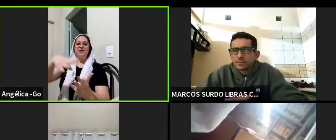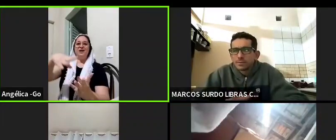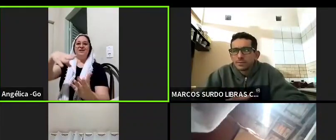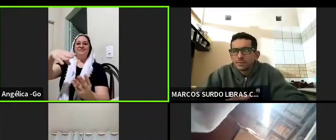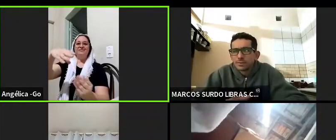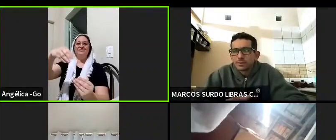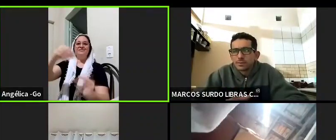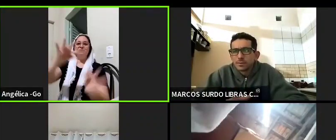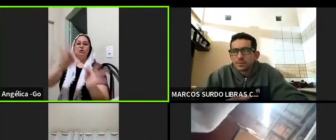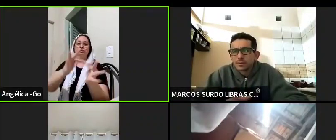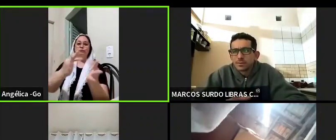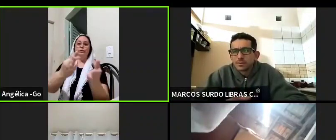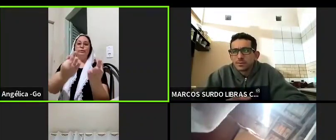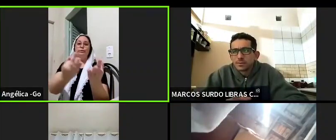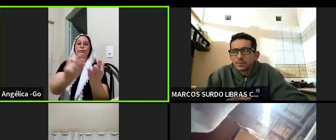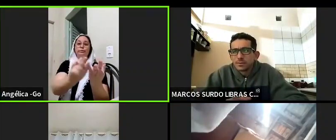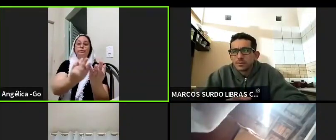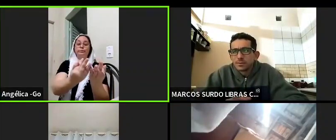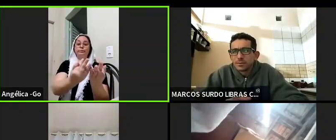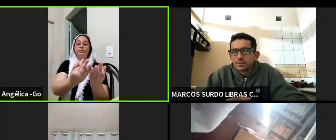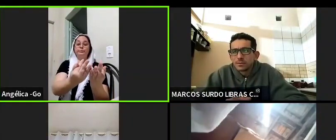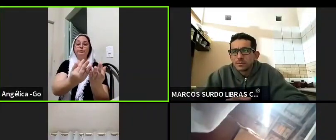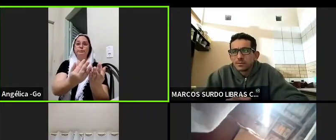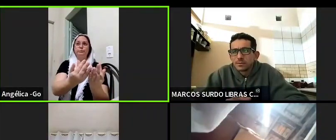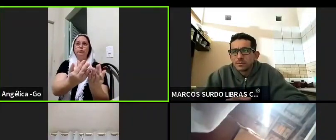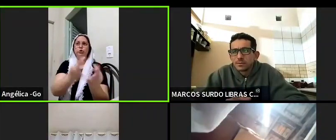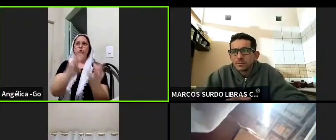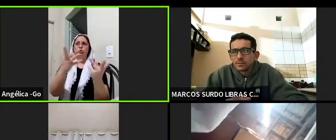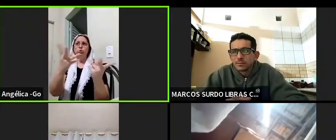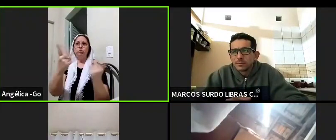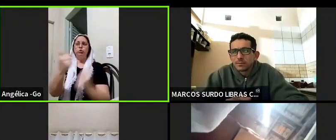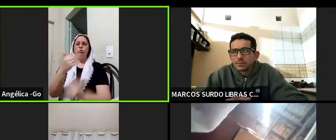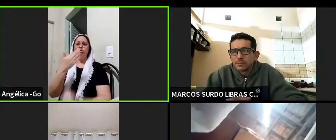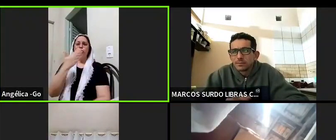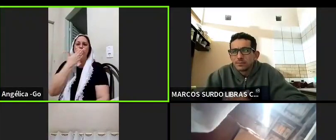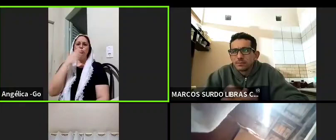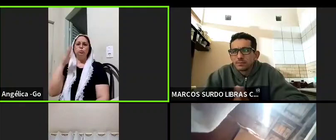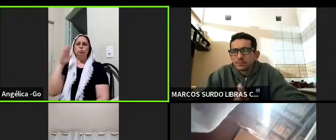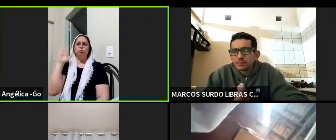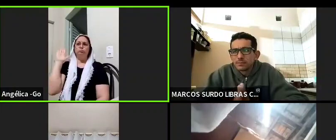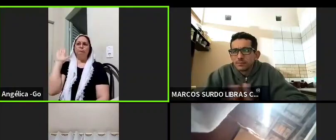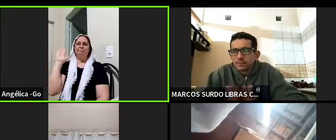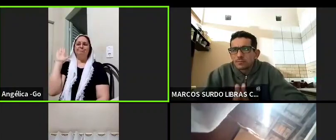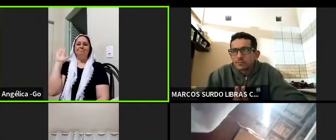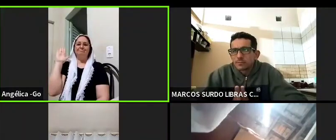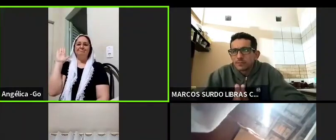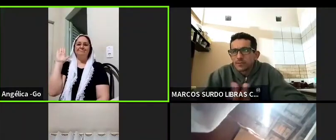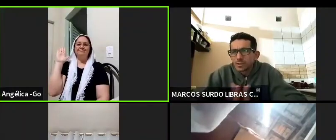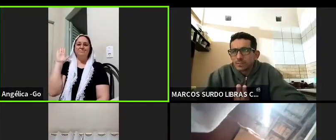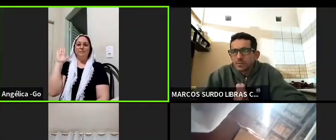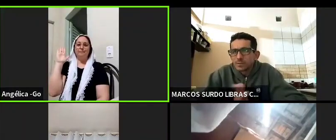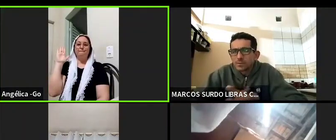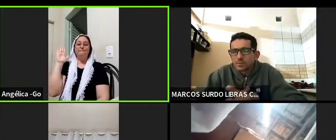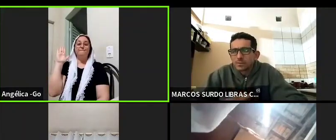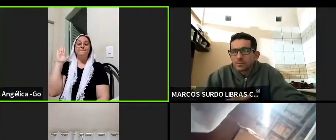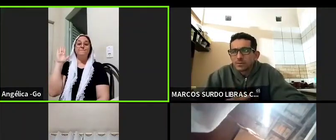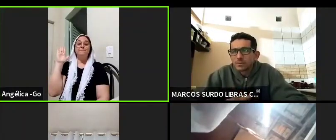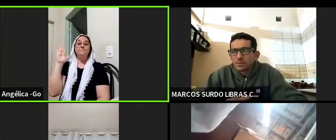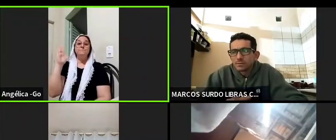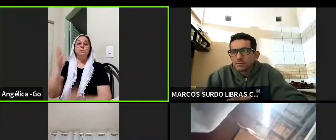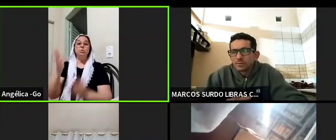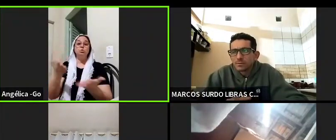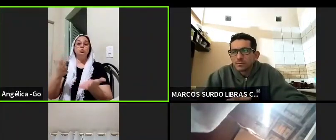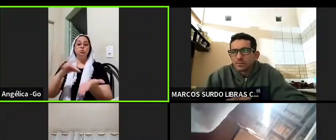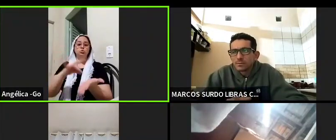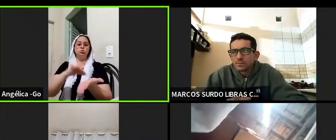tenho feito dentro da tua casa. Glória a Deus. Satanás cai por terra